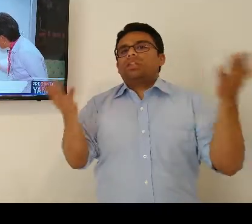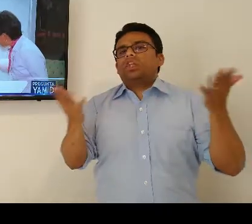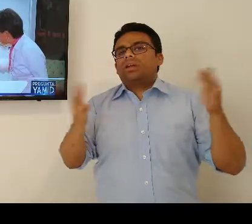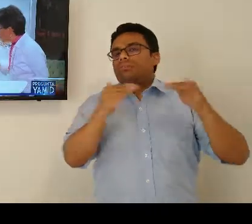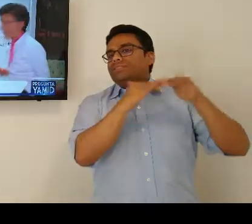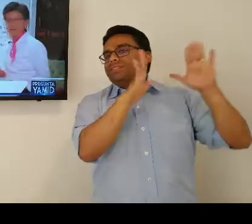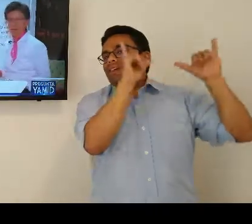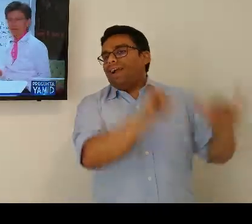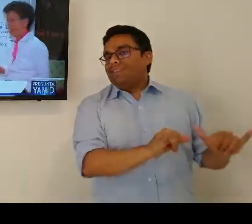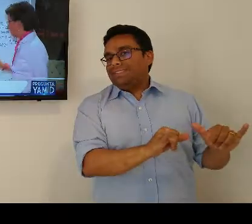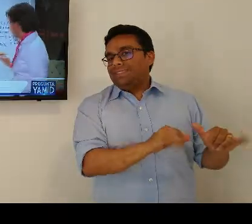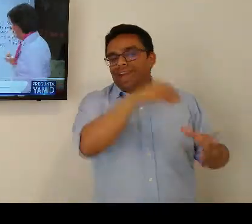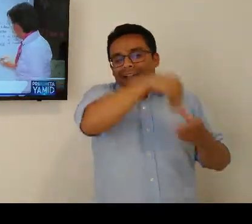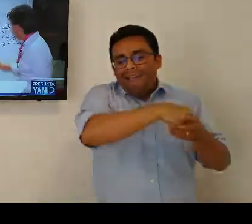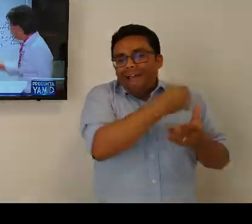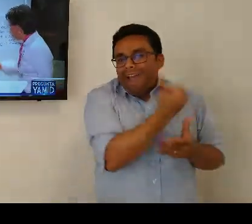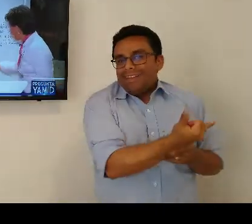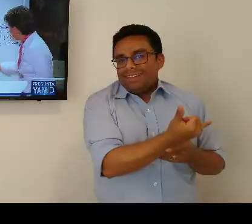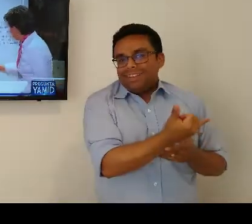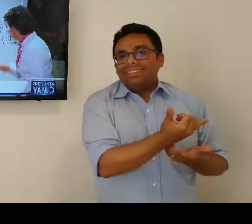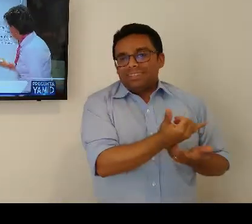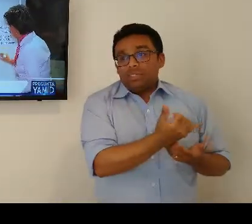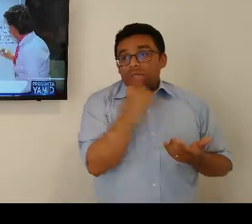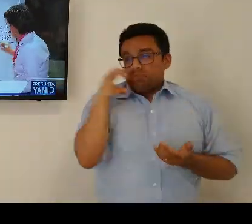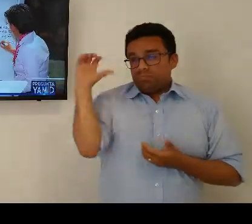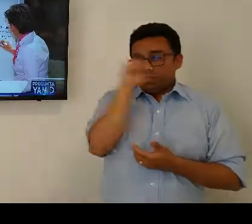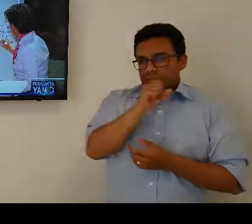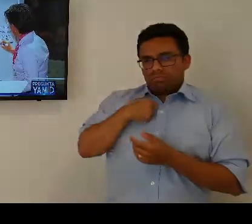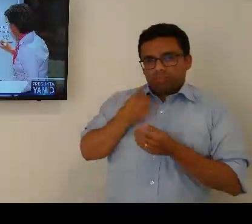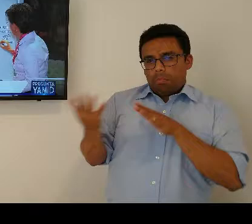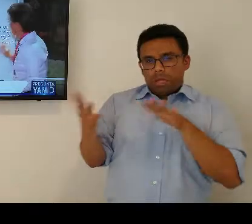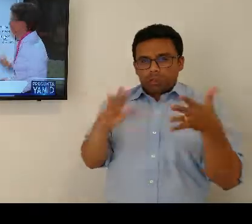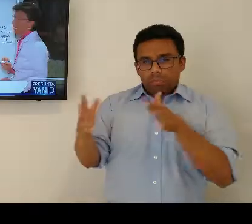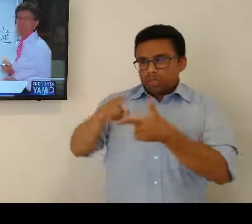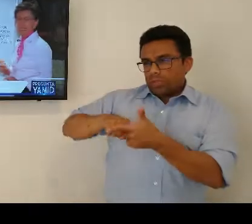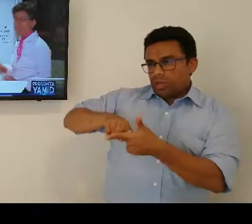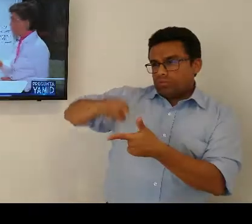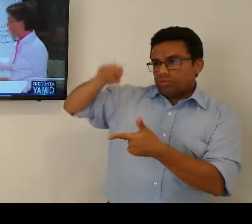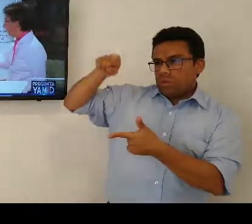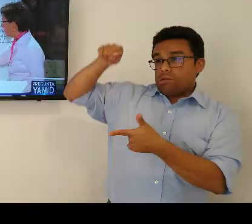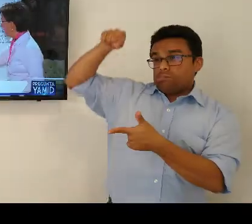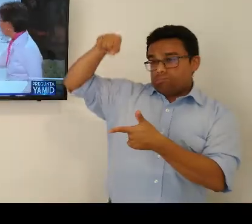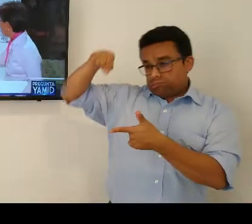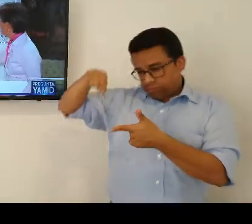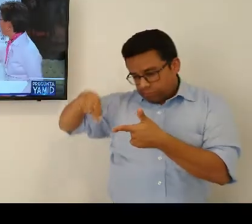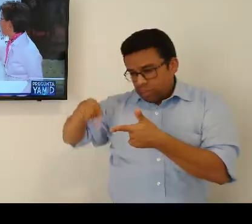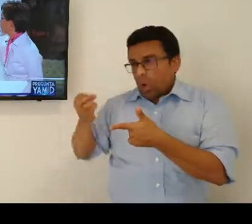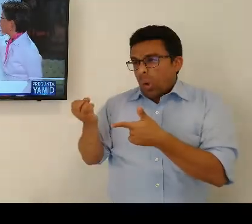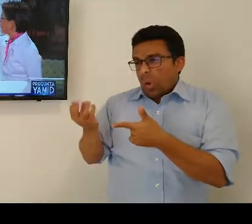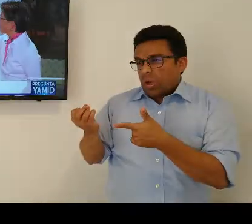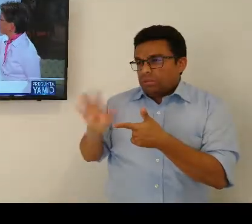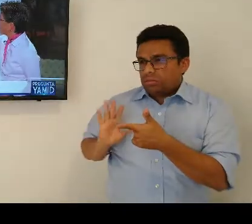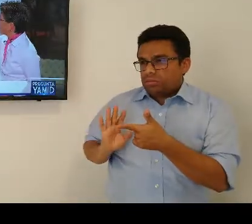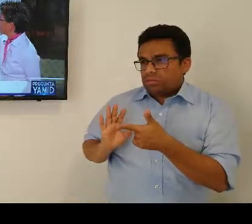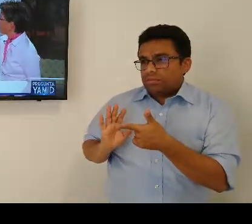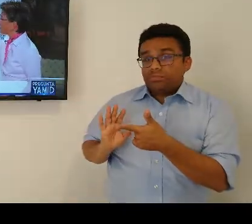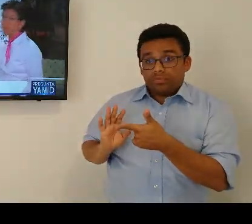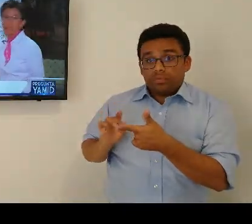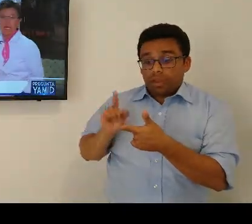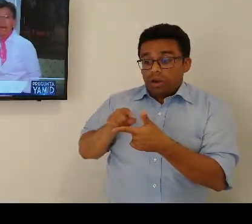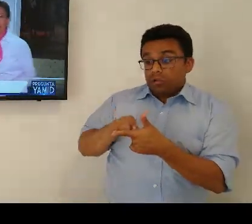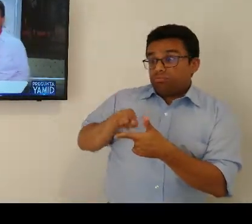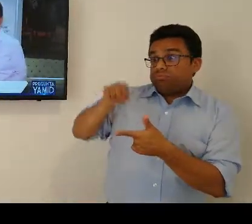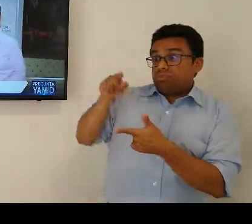cuánto va a caer la economía, cuánto de ese ingreso que tenemos hoy podemos redistribuir a la clase media, cuánto de ese ingreso que tenemos hoy